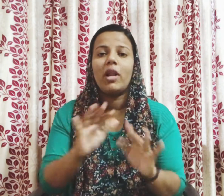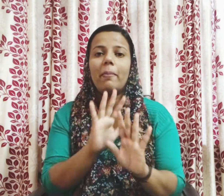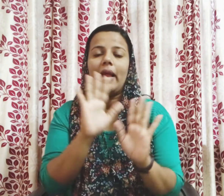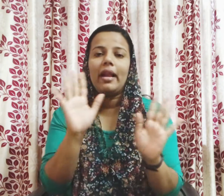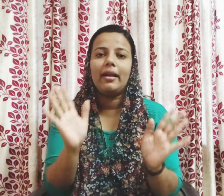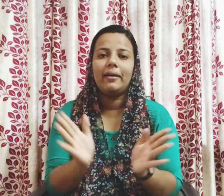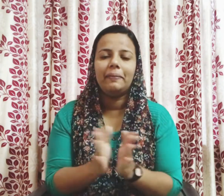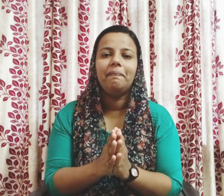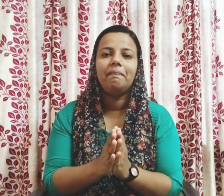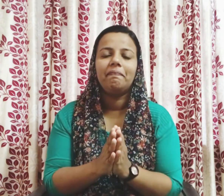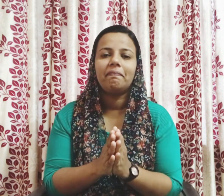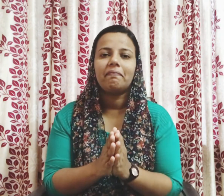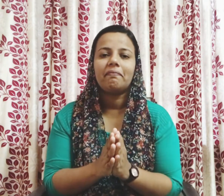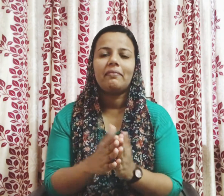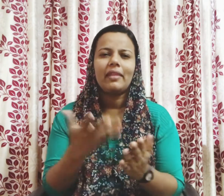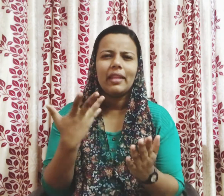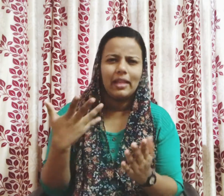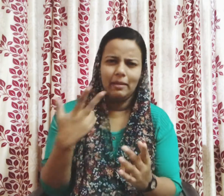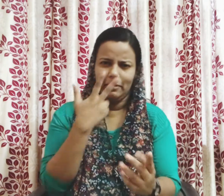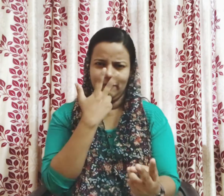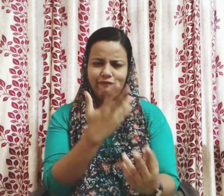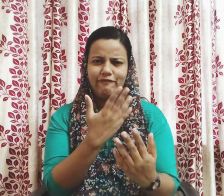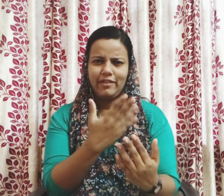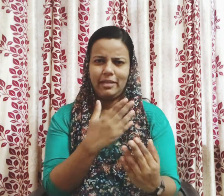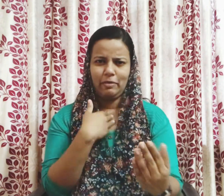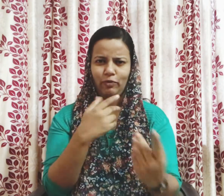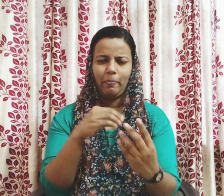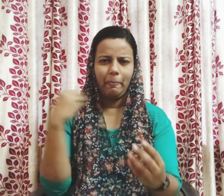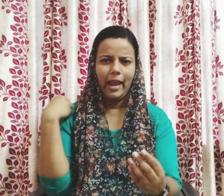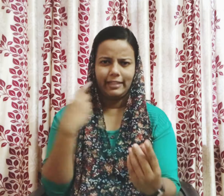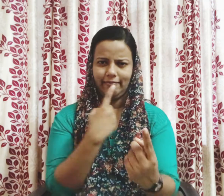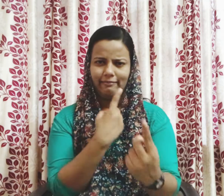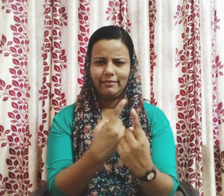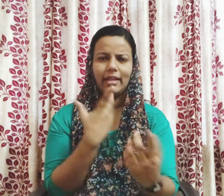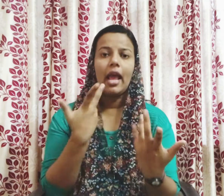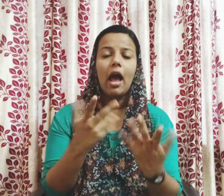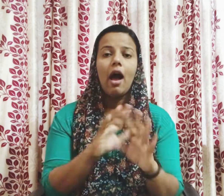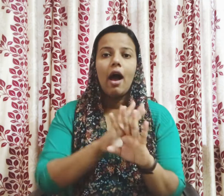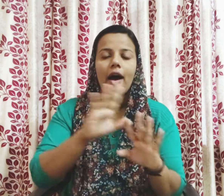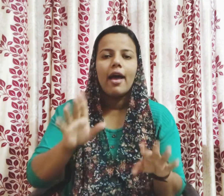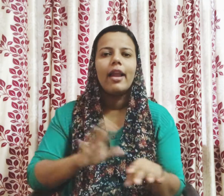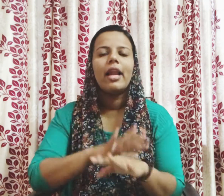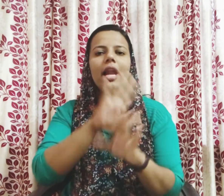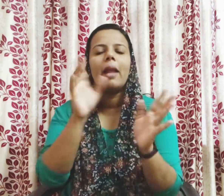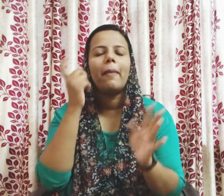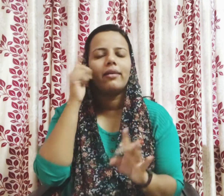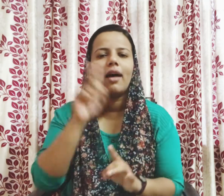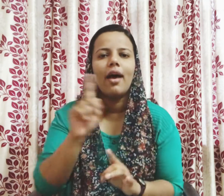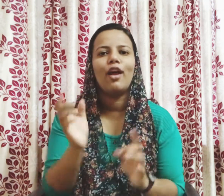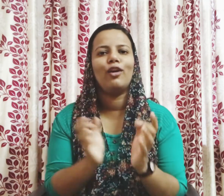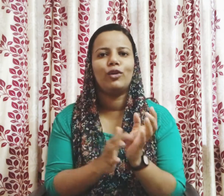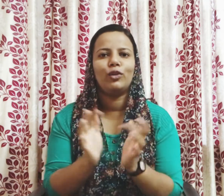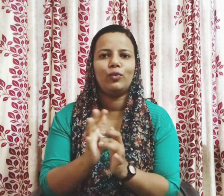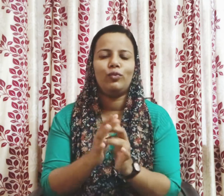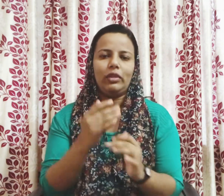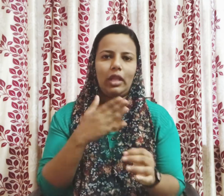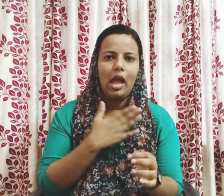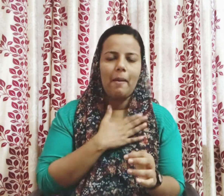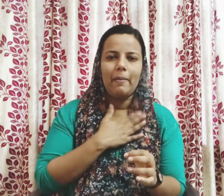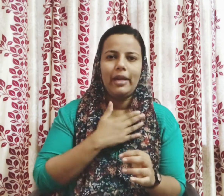എന്തൊക്കെ നമ്മൾ അവൻ നേരിടേണ്ടതായിട്ട് വരും എന്നറിയാവുന്നത് കർത്താവിന് മാത്രമാണ്. നമുക്കറിയാവുന്ന ചില പ്ലാൻ ചെയ്ത് ഫിക്സ് ചെയ്ത് വെച്ചിരിക്കുന്ന